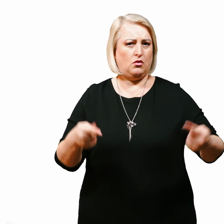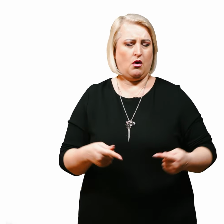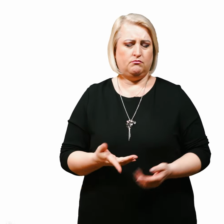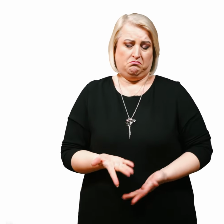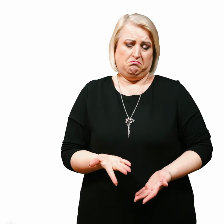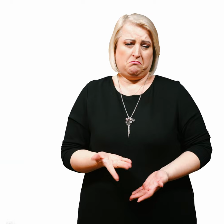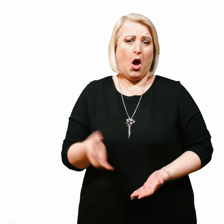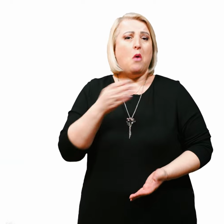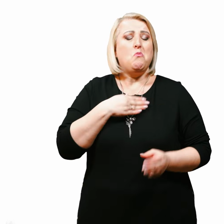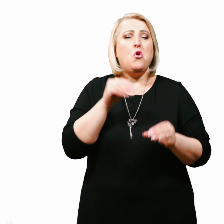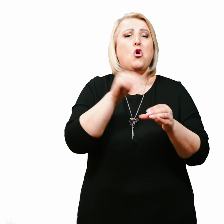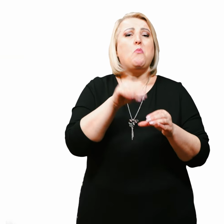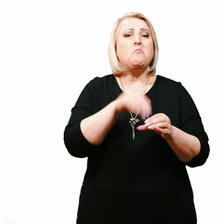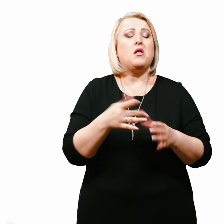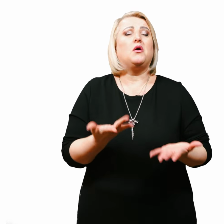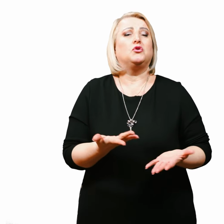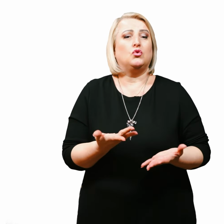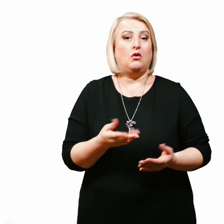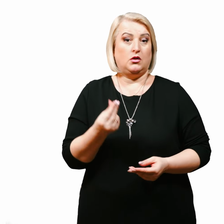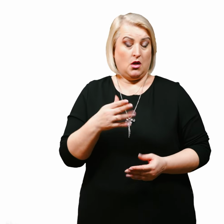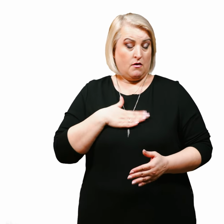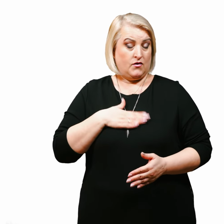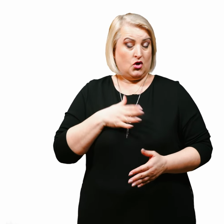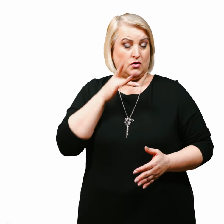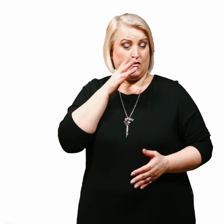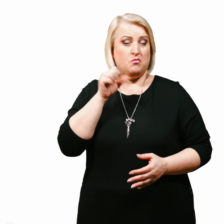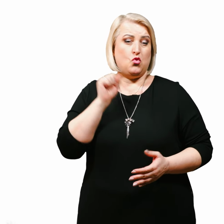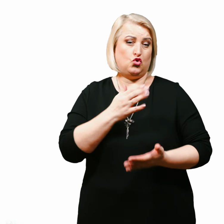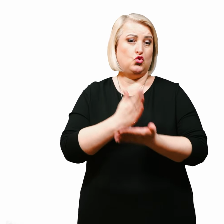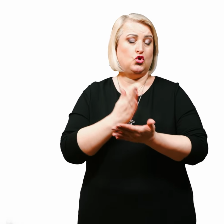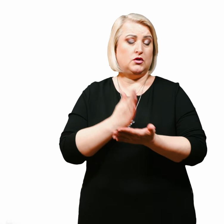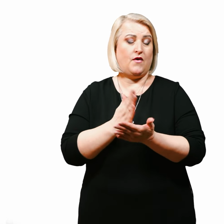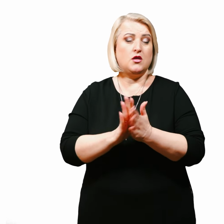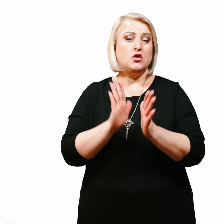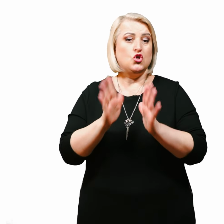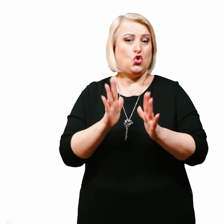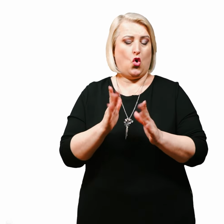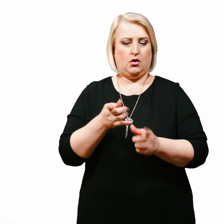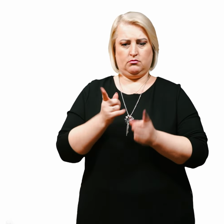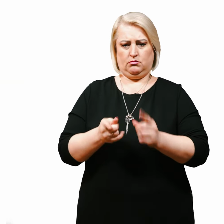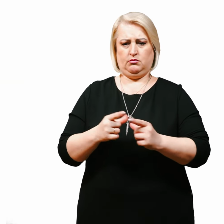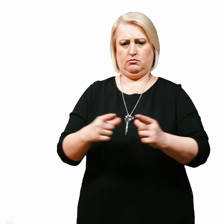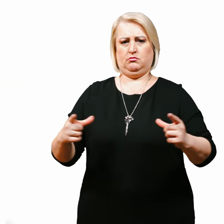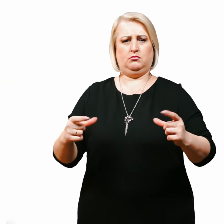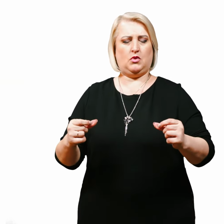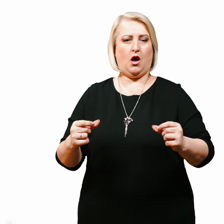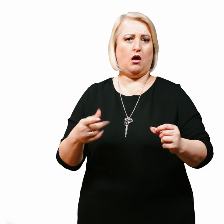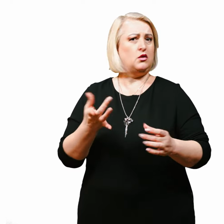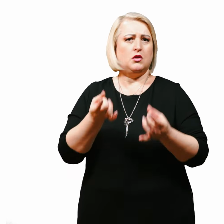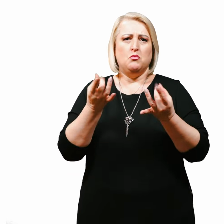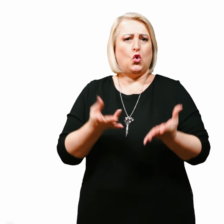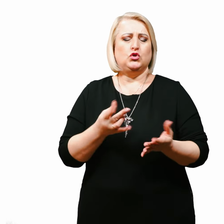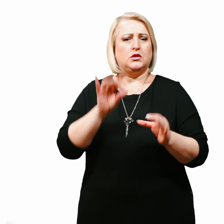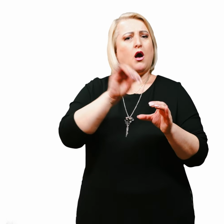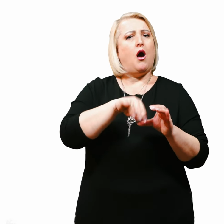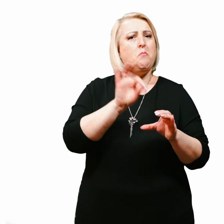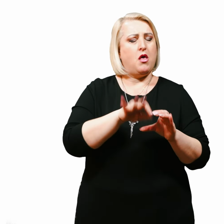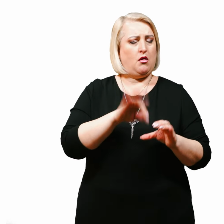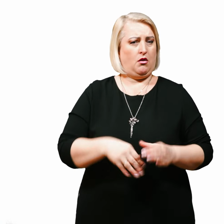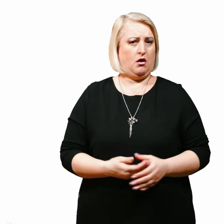копилки? Деньги в наше время могут существовать не только физически и уже не просто лежат в